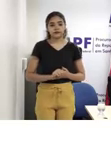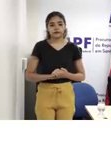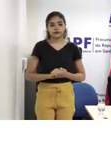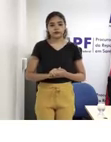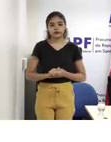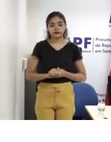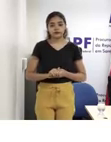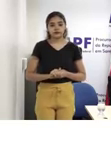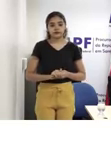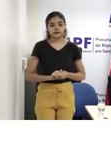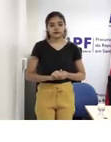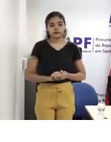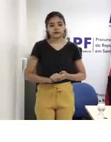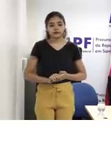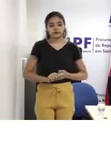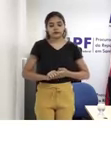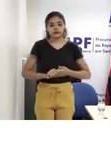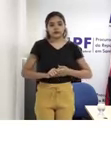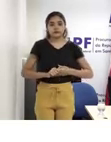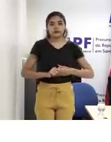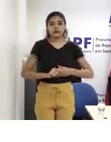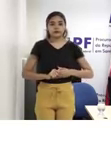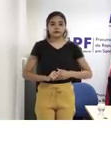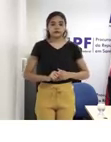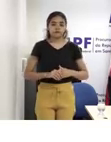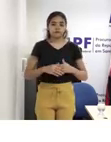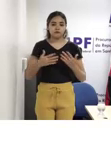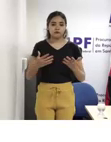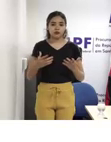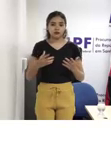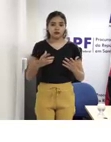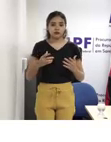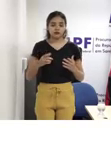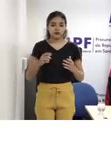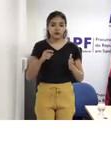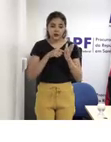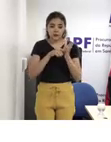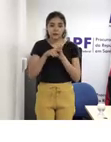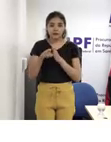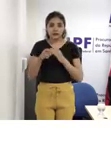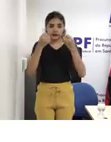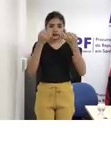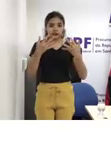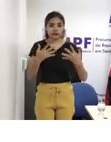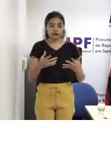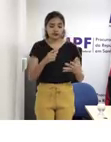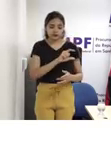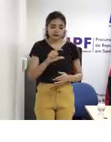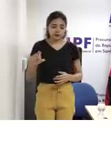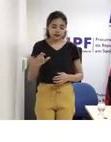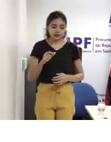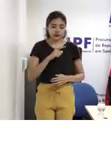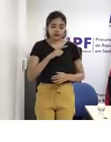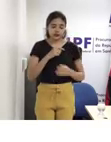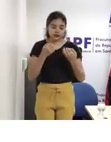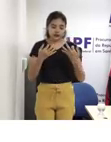que esses crimes eles decorriam de um aprendizado e de um juízo de custo benefício do criminoso para poder praticar esses crimes que